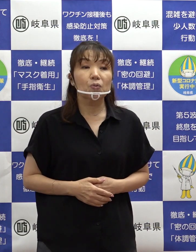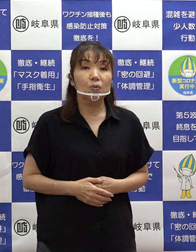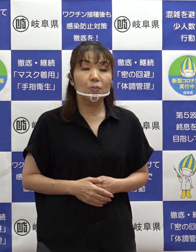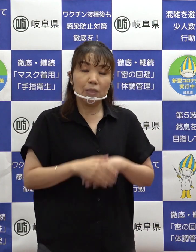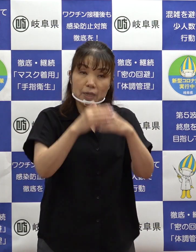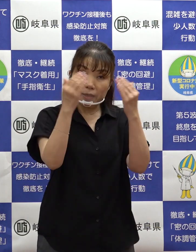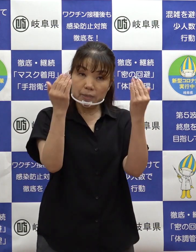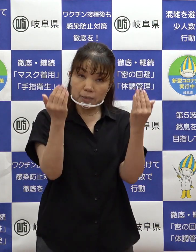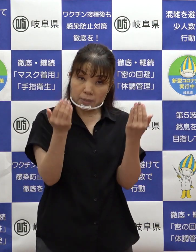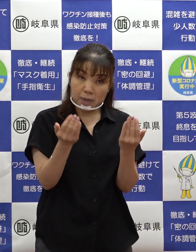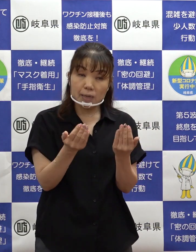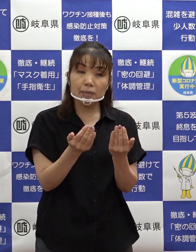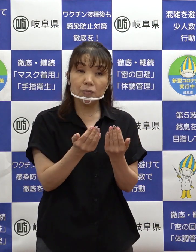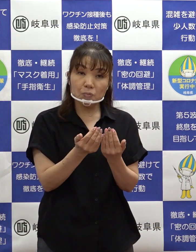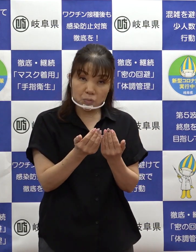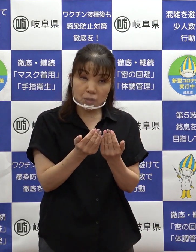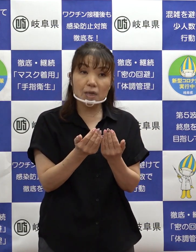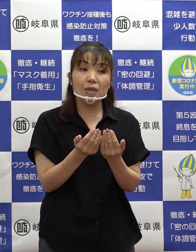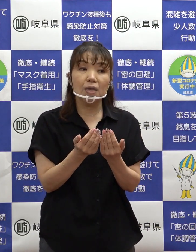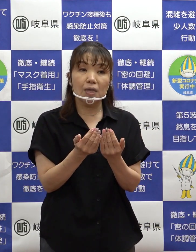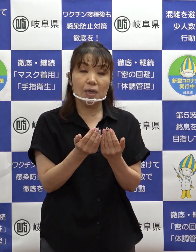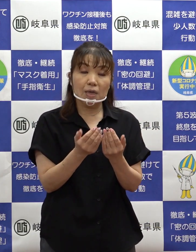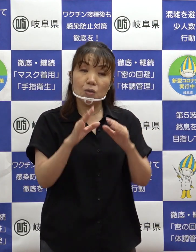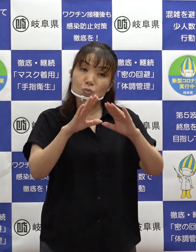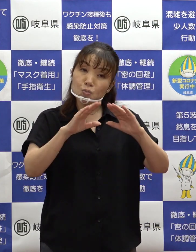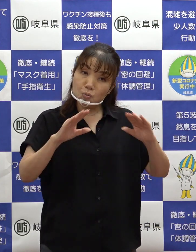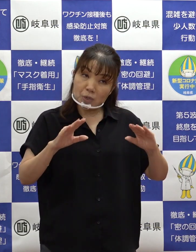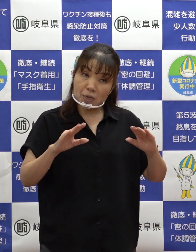全体として緩和していく流れの中で、